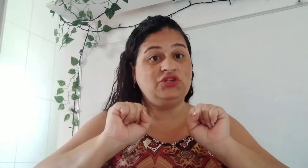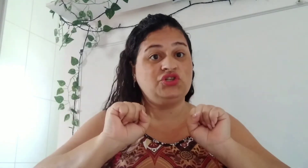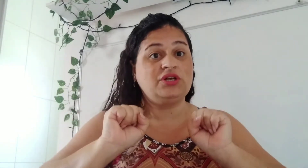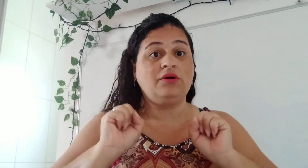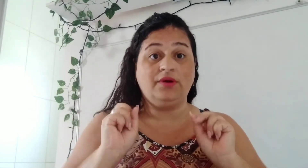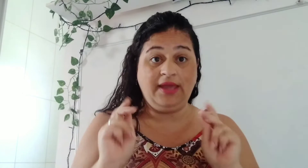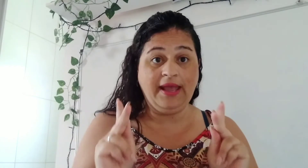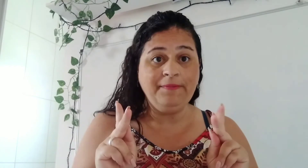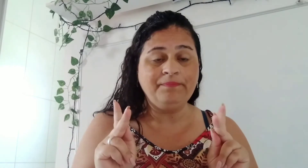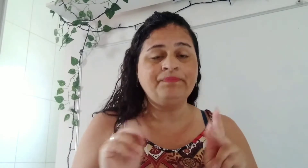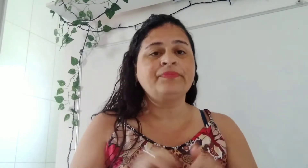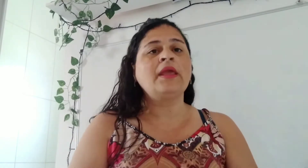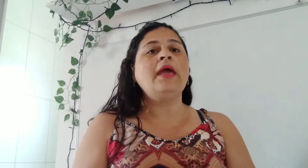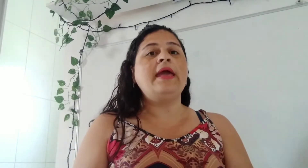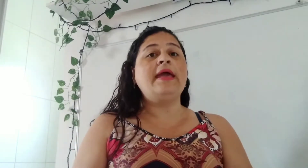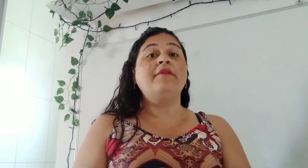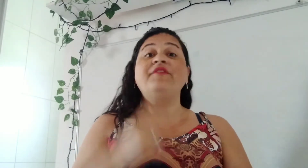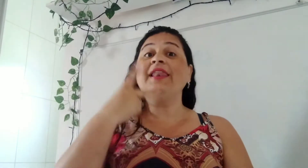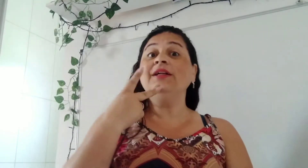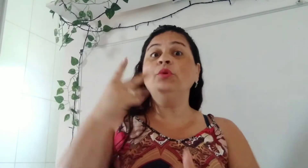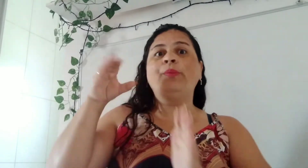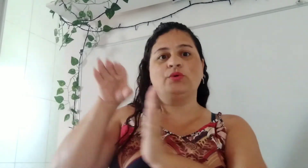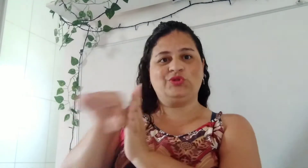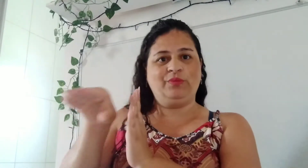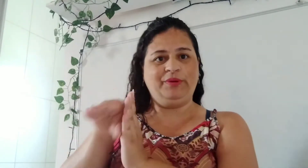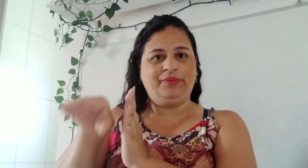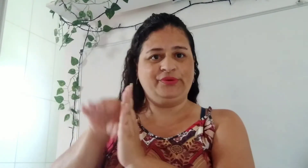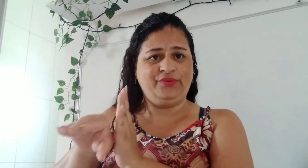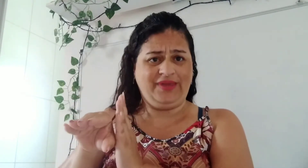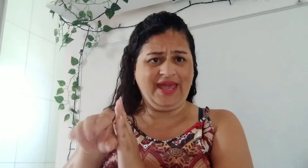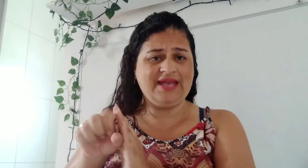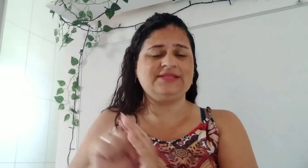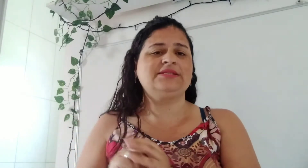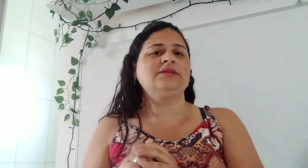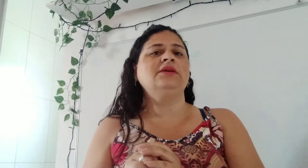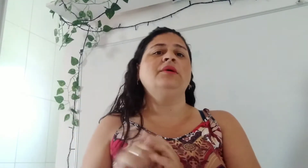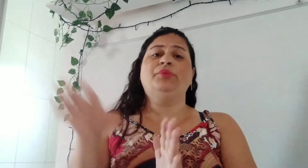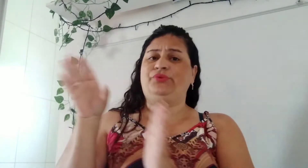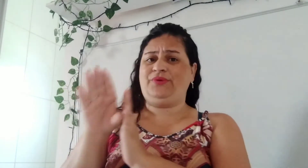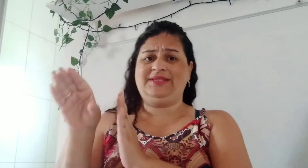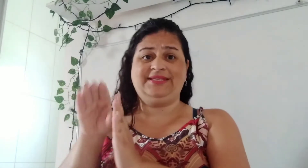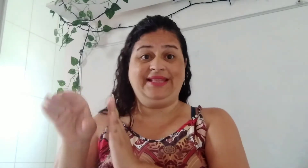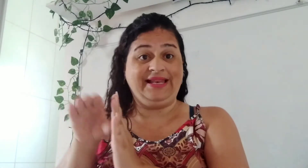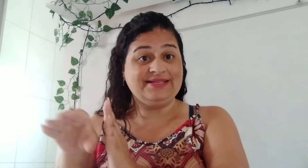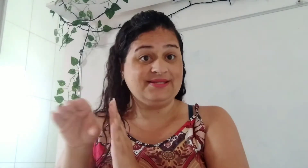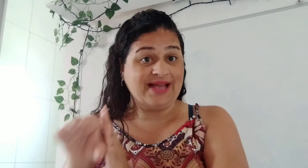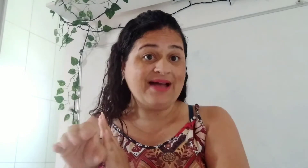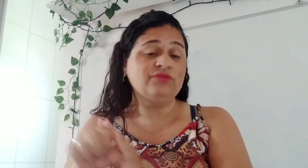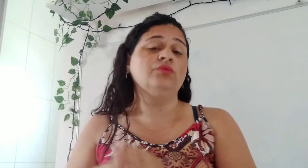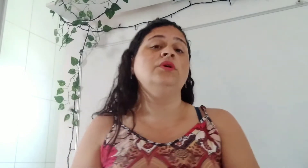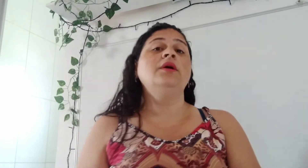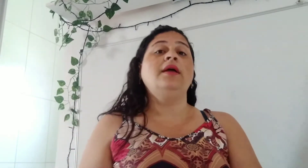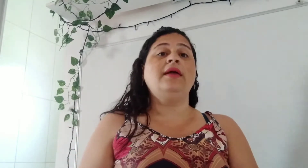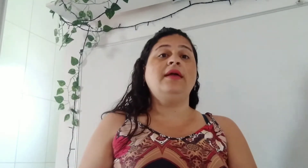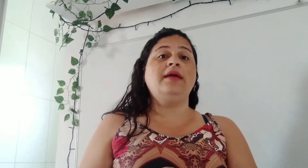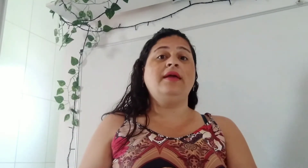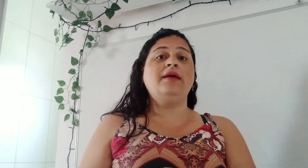linguística, ok? Falando um pouco sobre português sinalizado, O